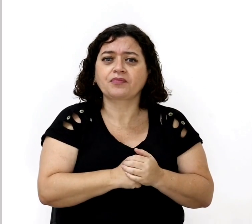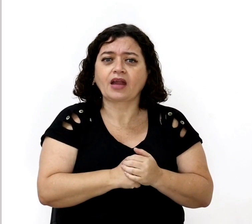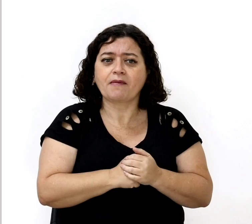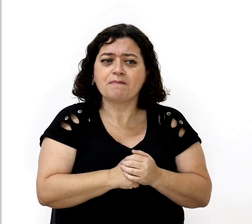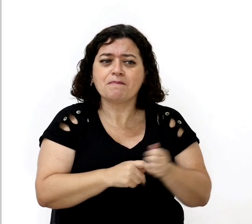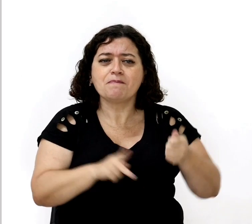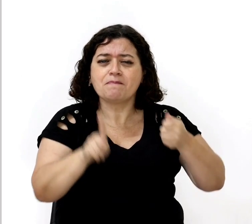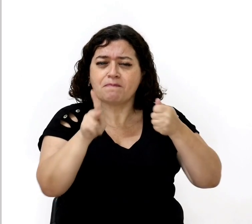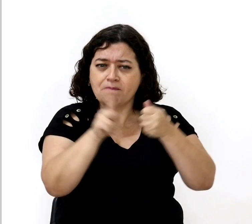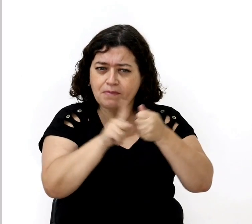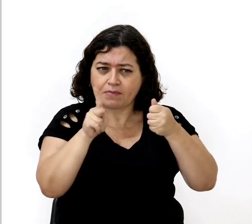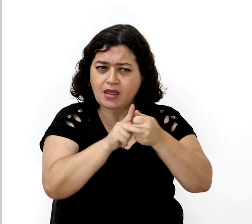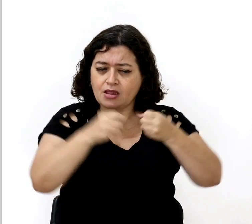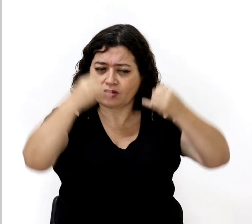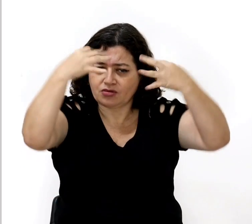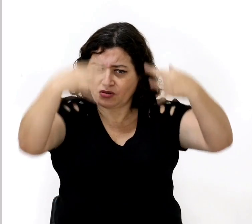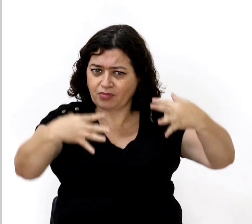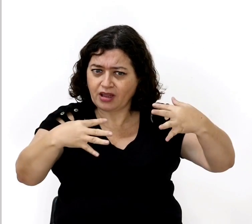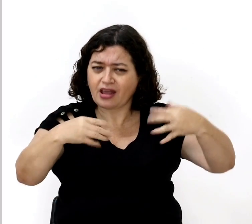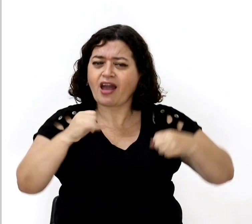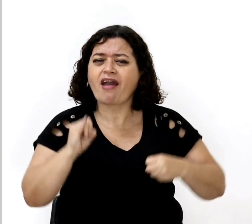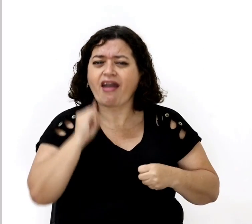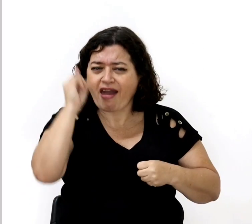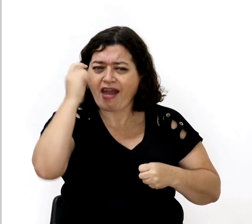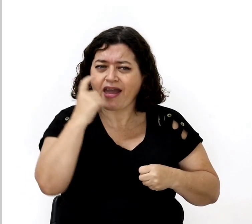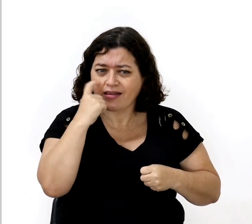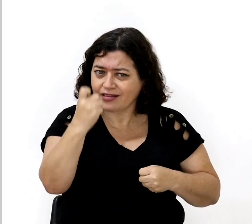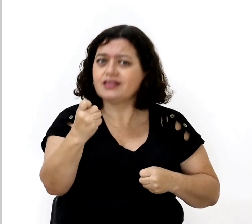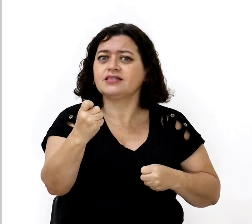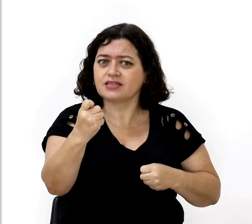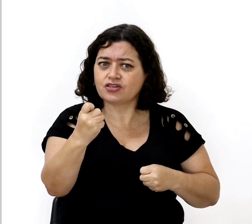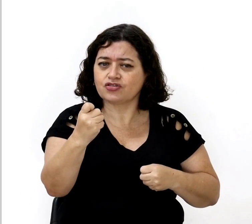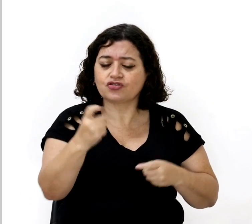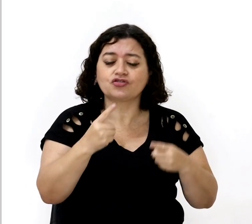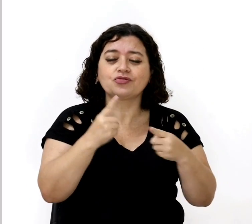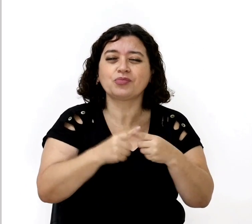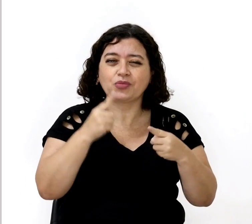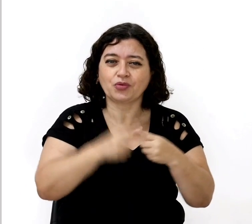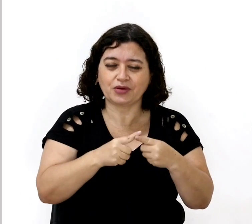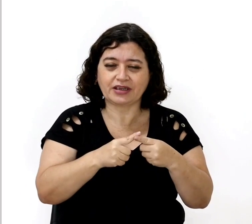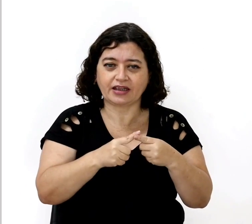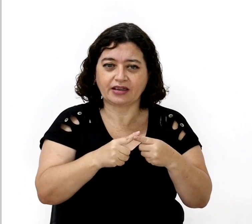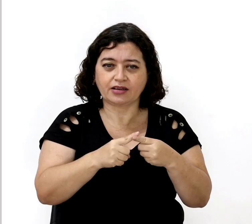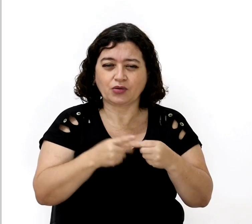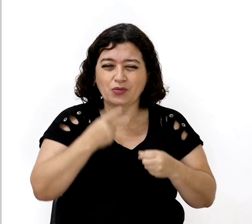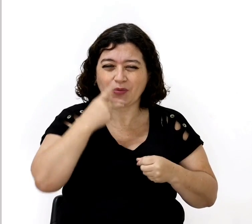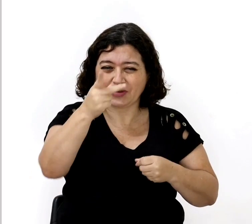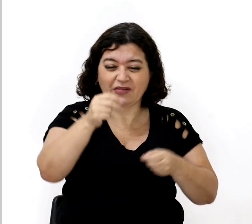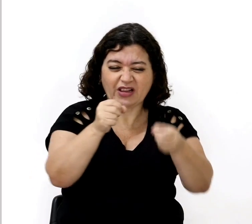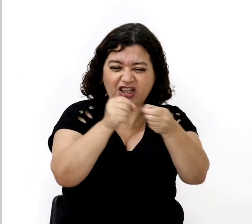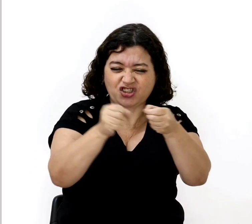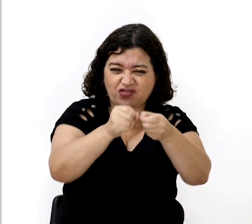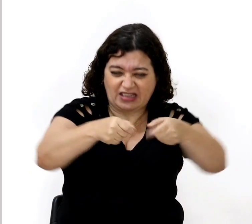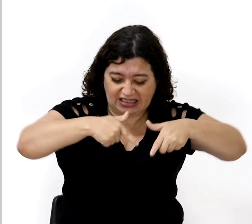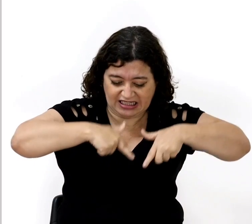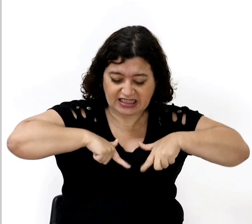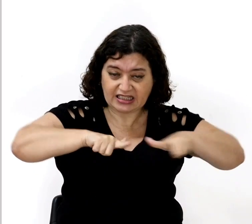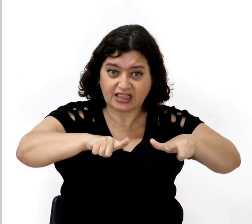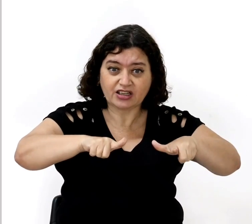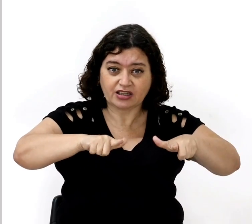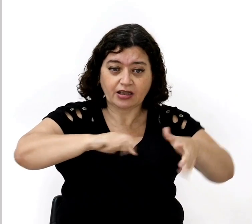expressão do apóstolo Pedro é muito interessante, porque quando ele fala de a exercer